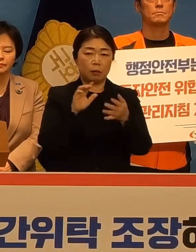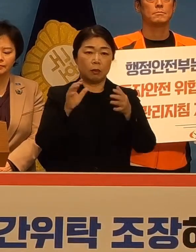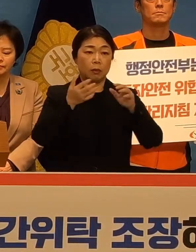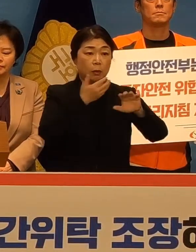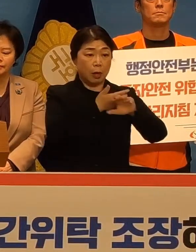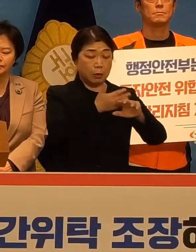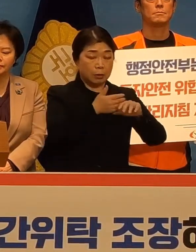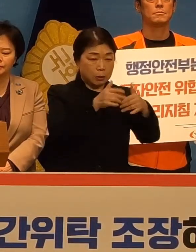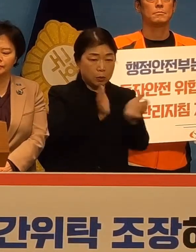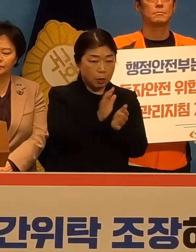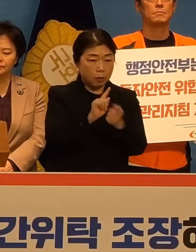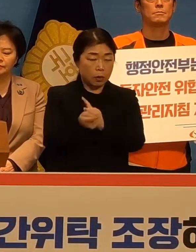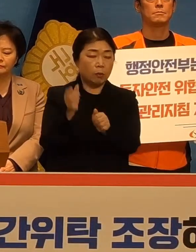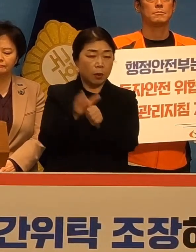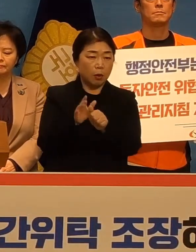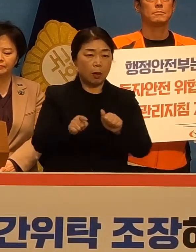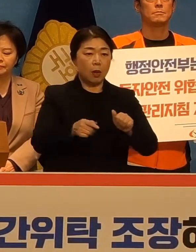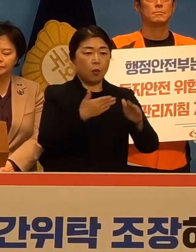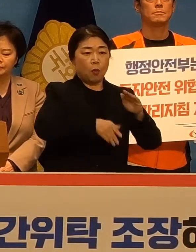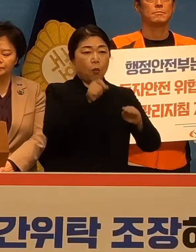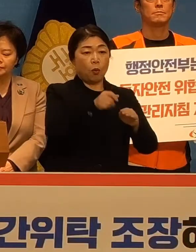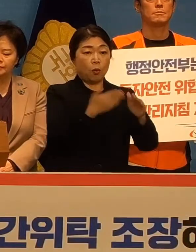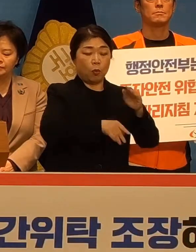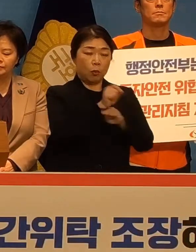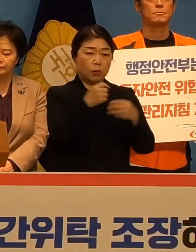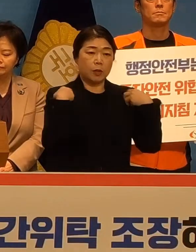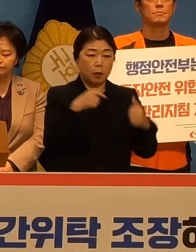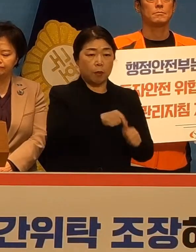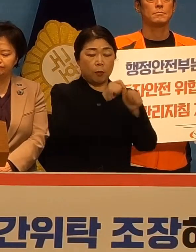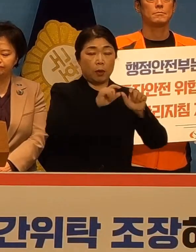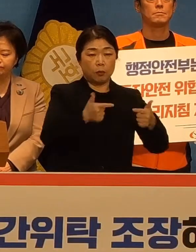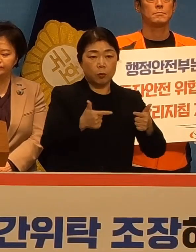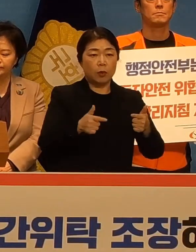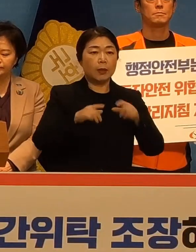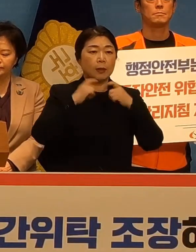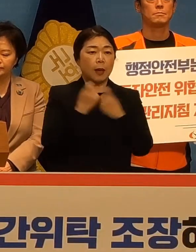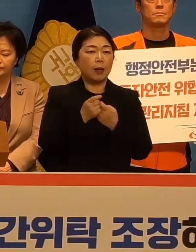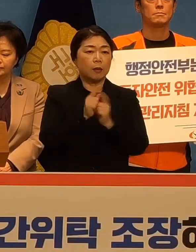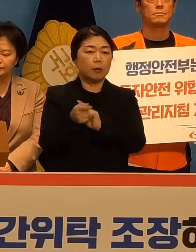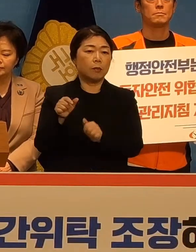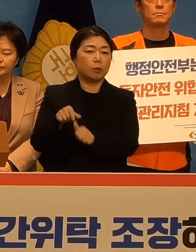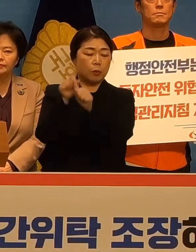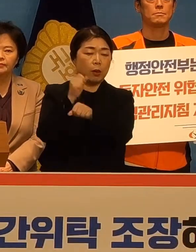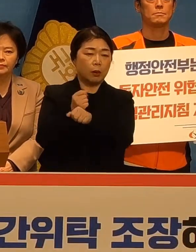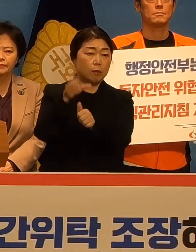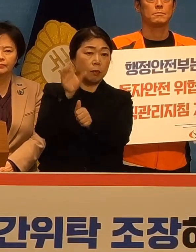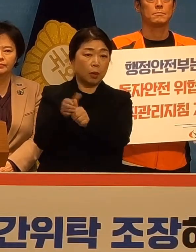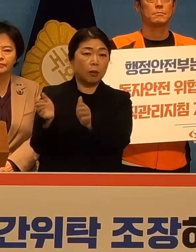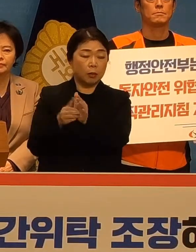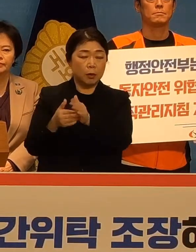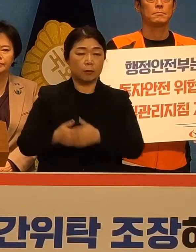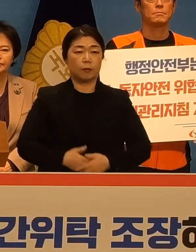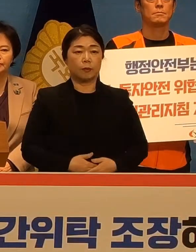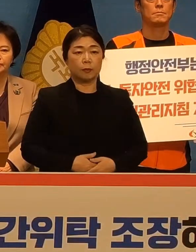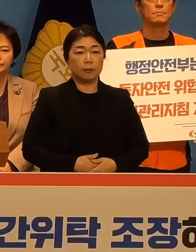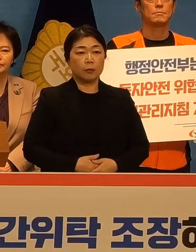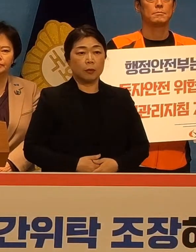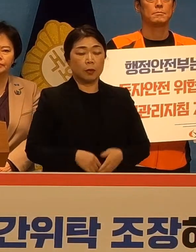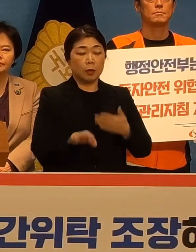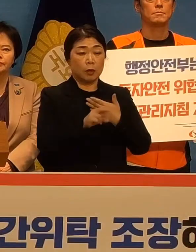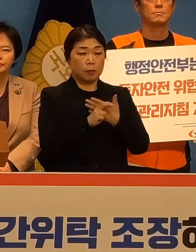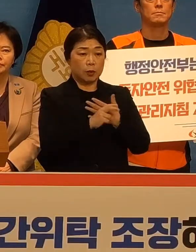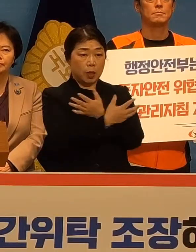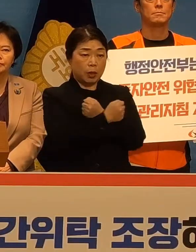등 아웃소싱 방식을 도입하도록 유도하고 있습니다. 지자체 공무직 노동자들의 고용 안정을 해치고 비정규직을 양산하는